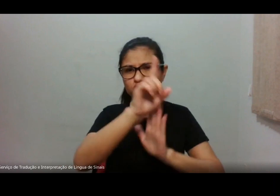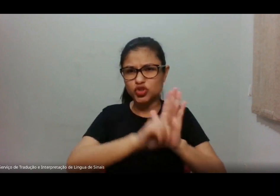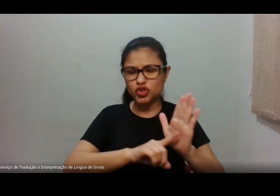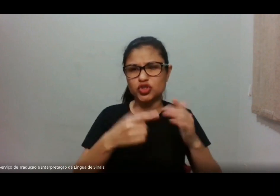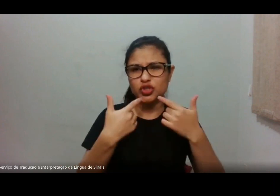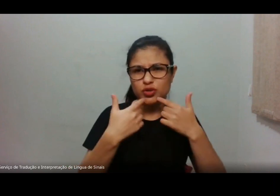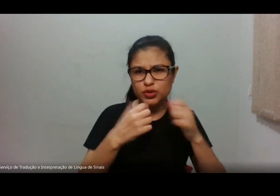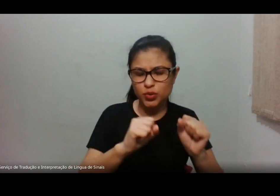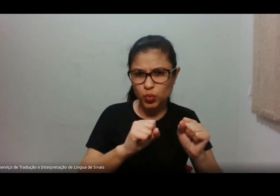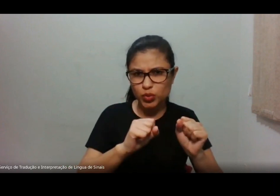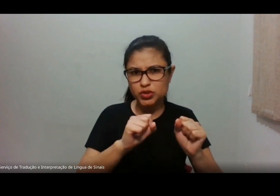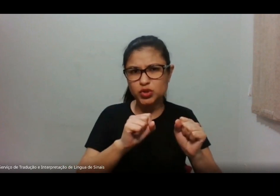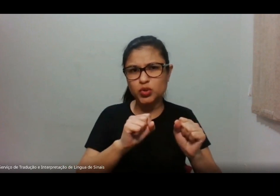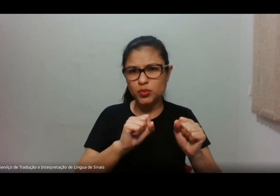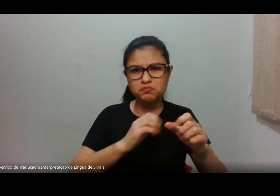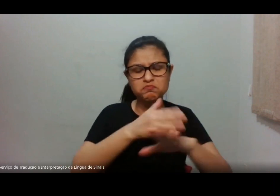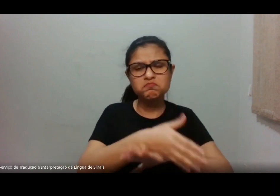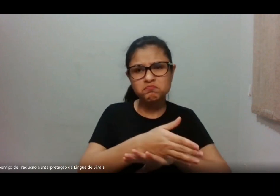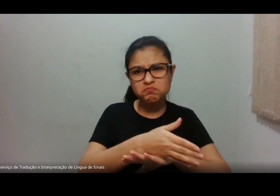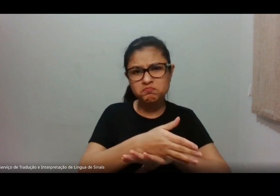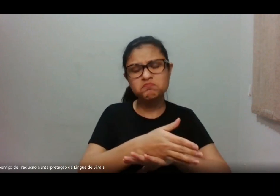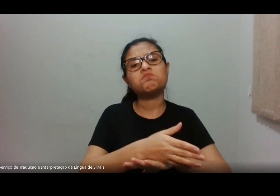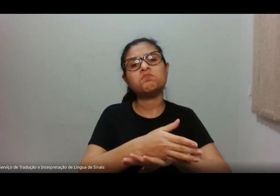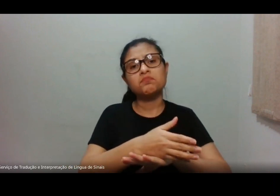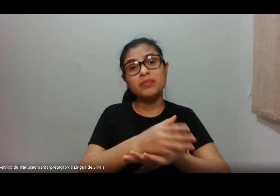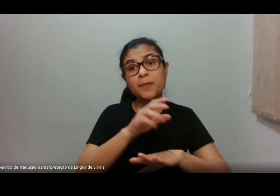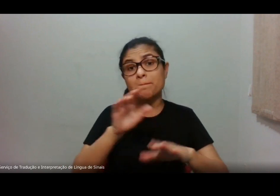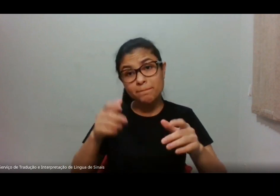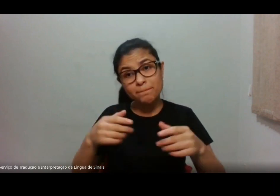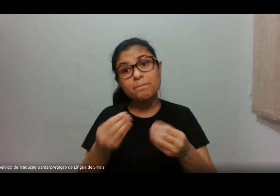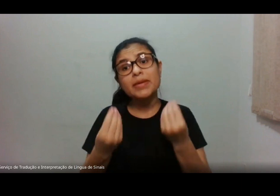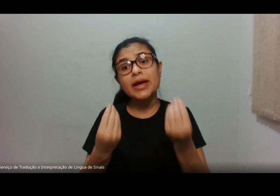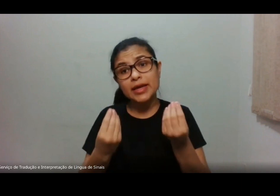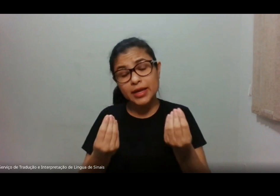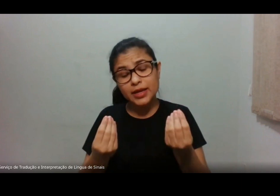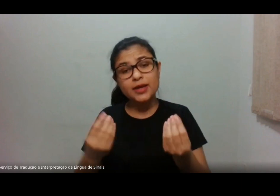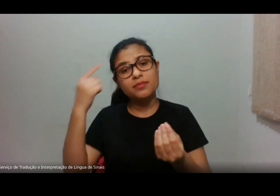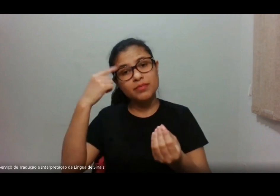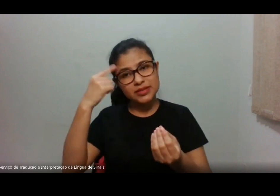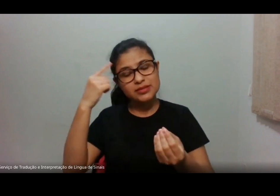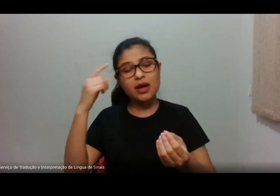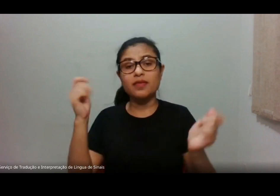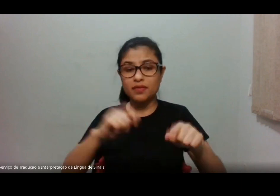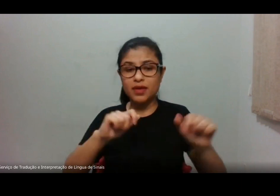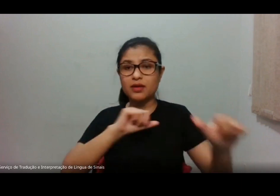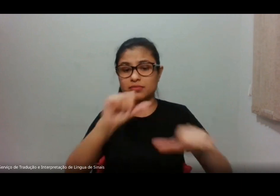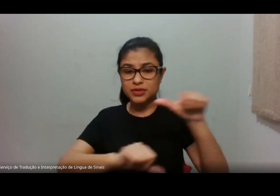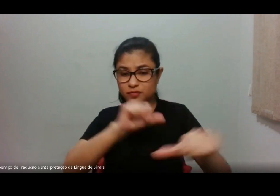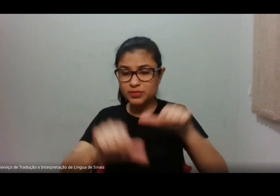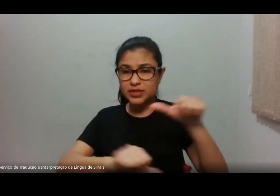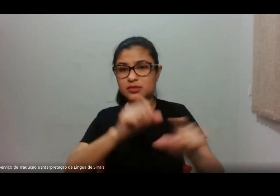campo direito linguístico, senão para pensar nas possibilidades de transformação